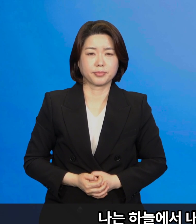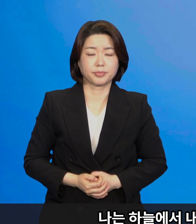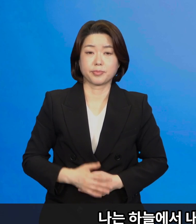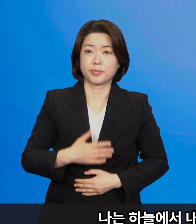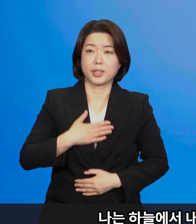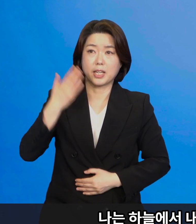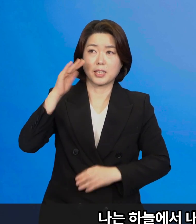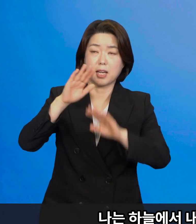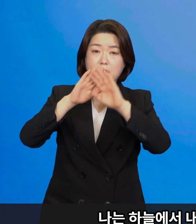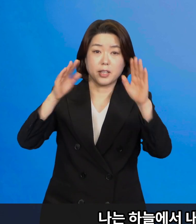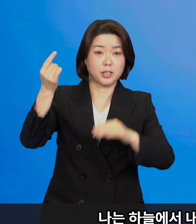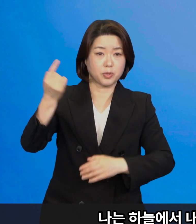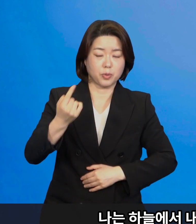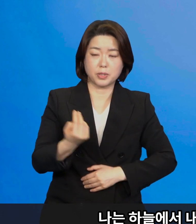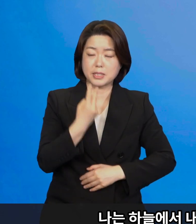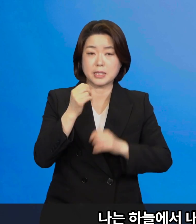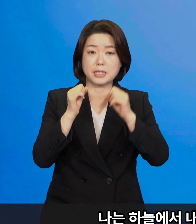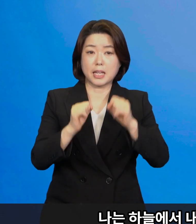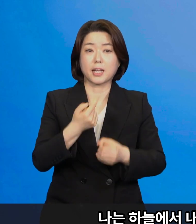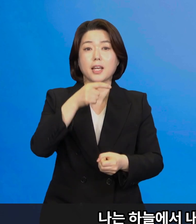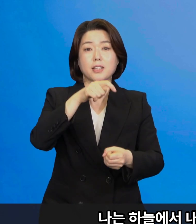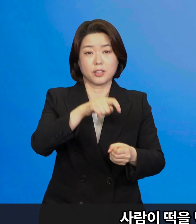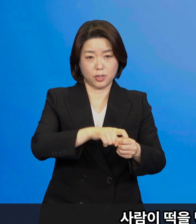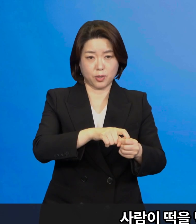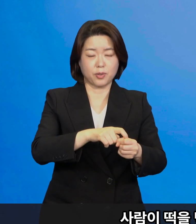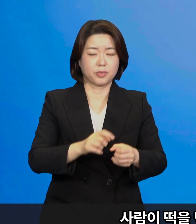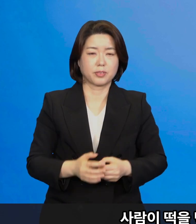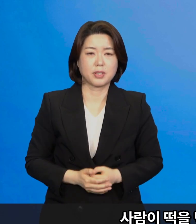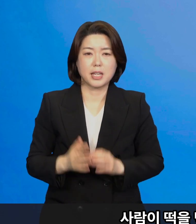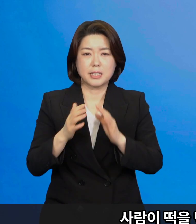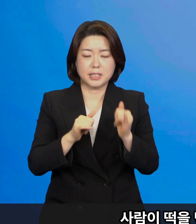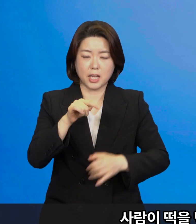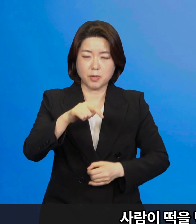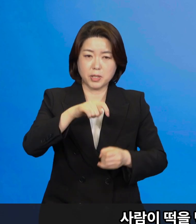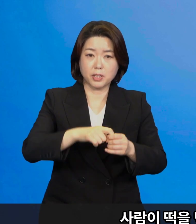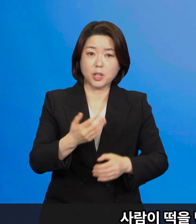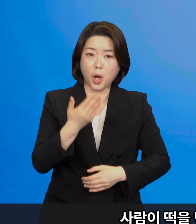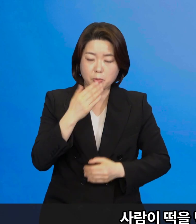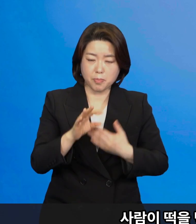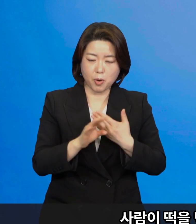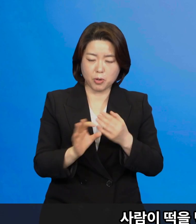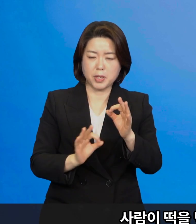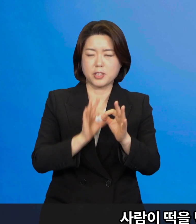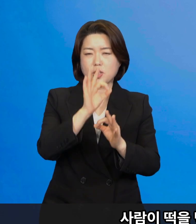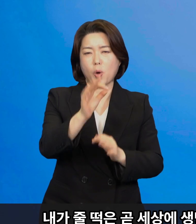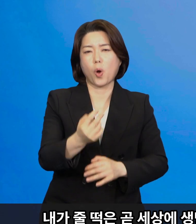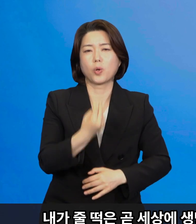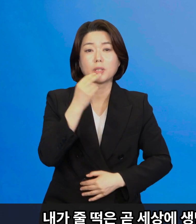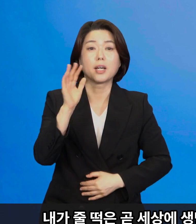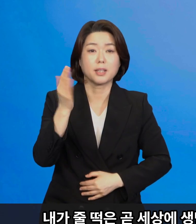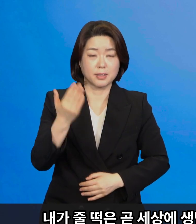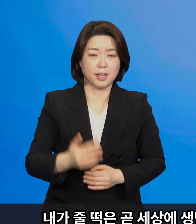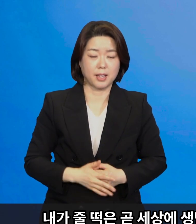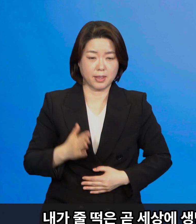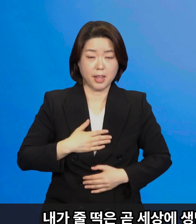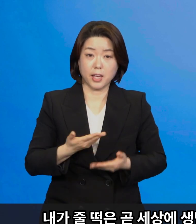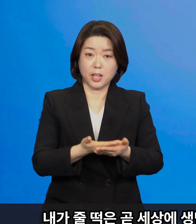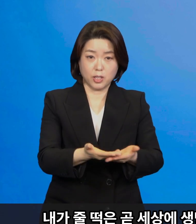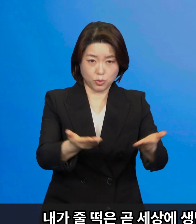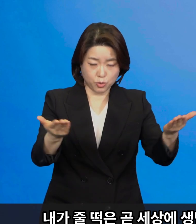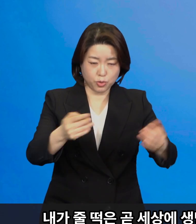나는 하늘에서 내려온 살아있는 떡이니 사람이 떡을 먹으면 영생하리라. 내가 줄 떡은